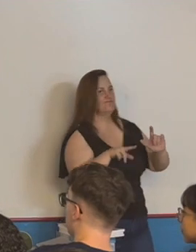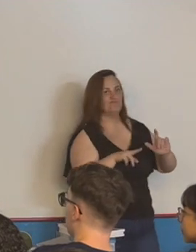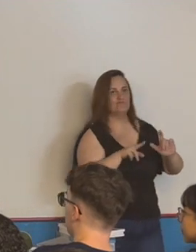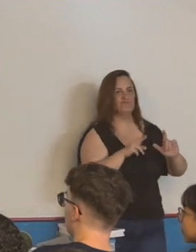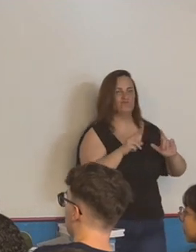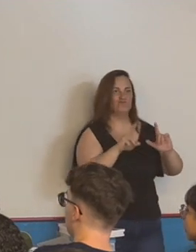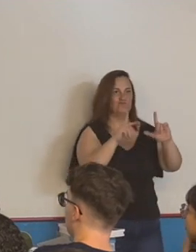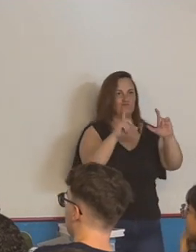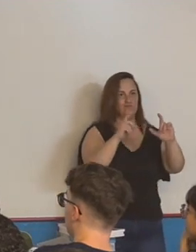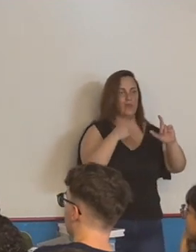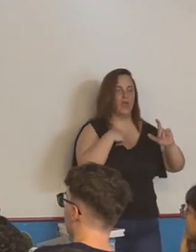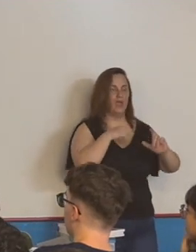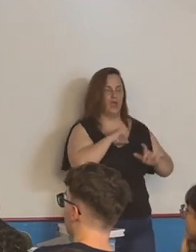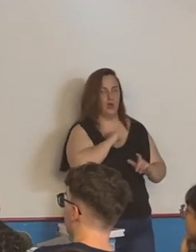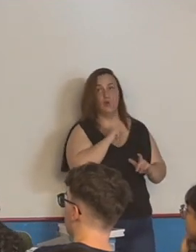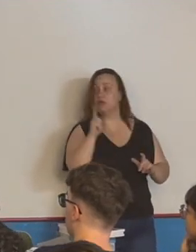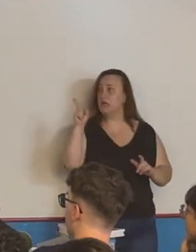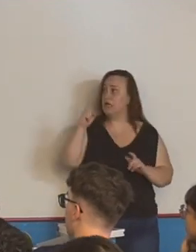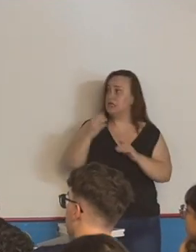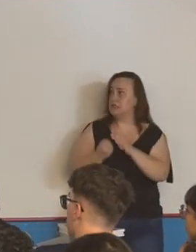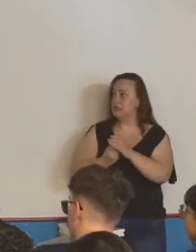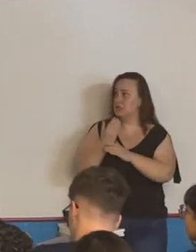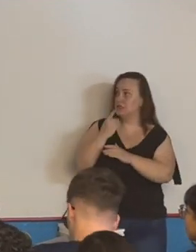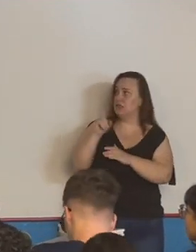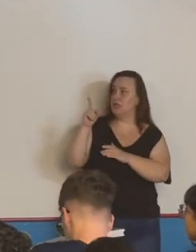e aqui eu criei uma cena